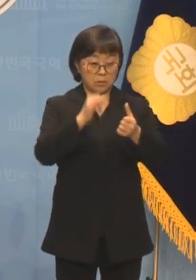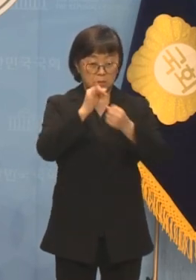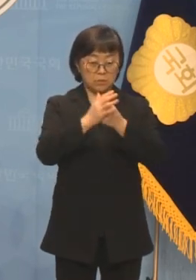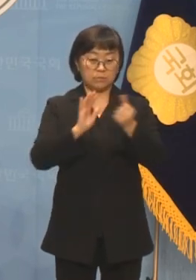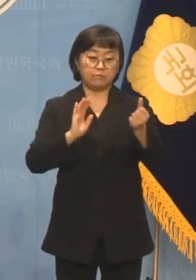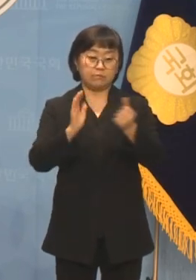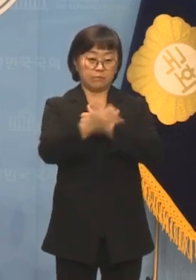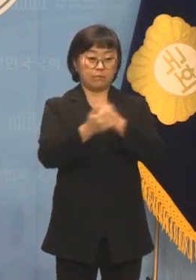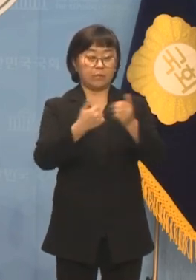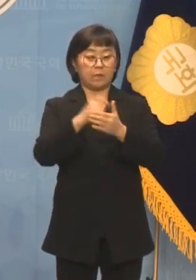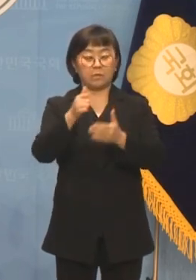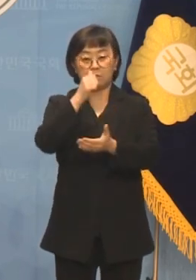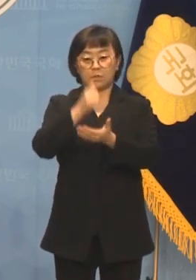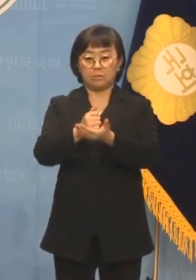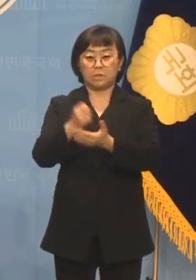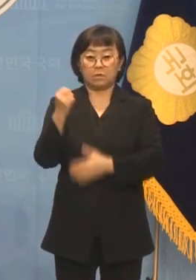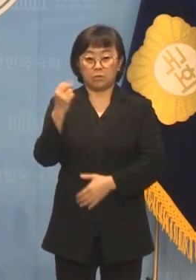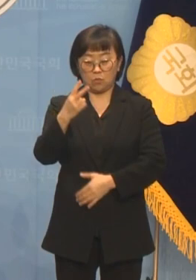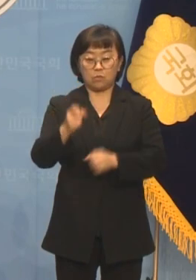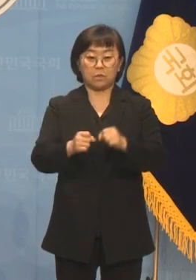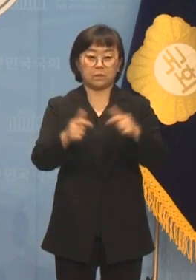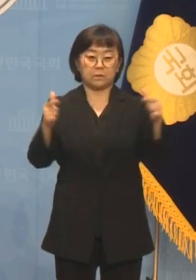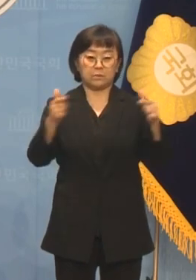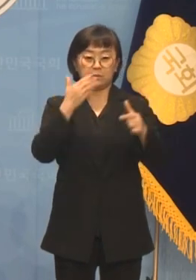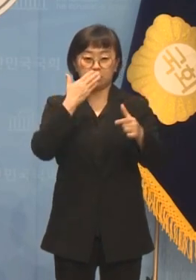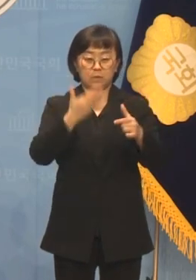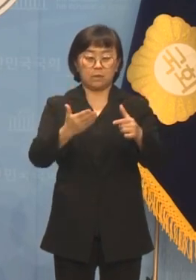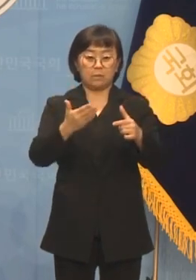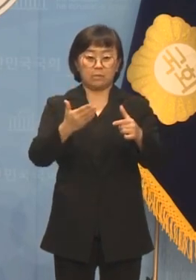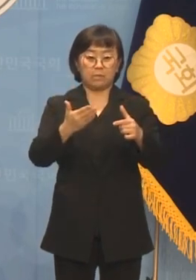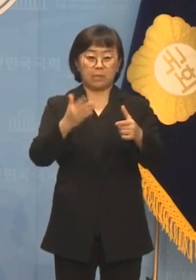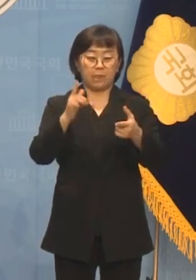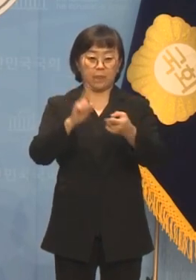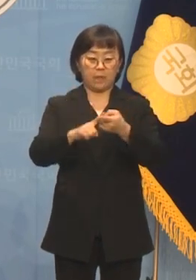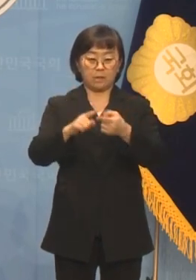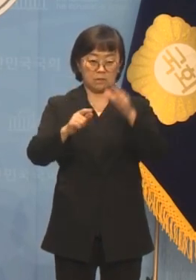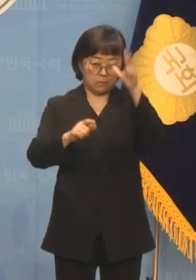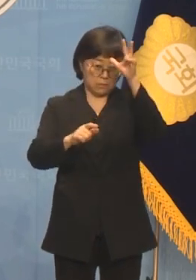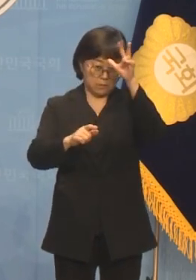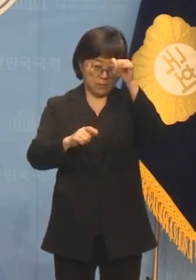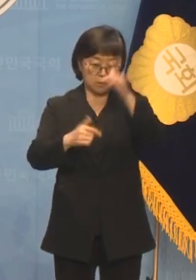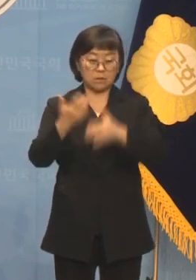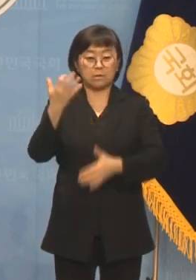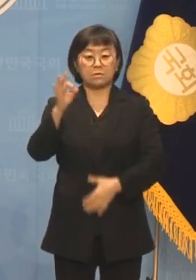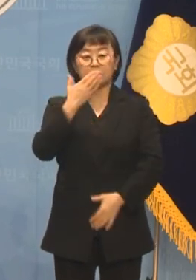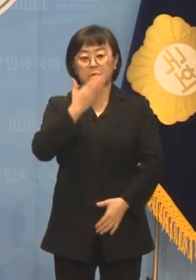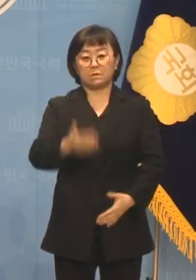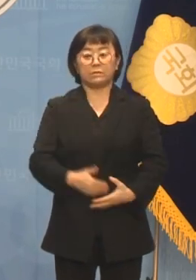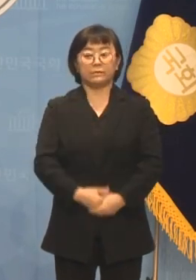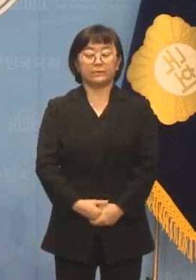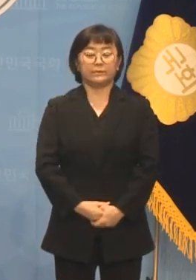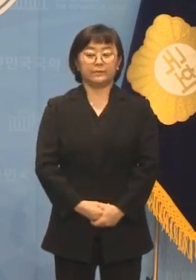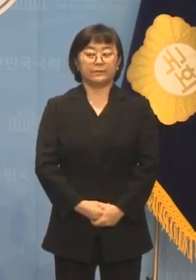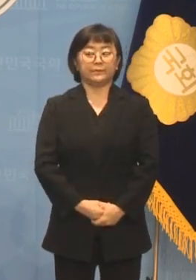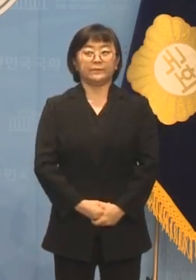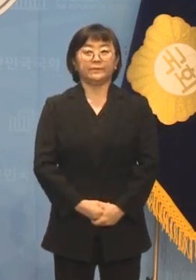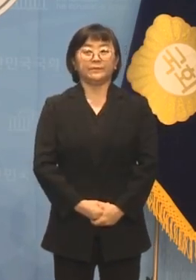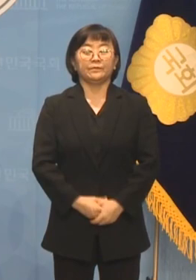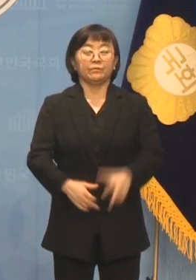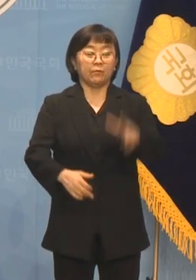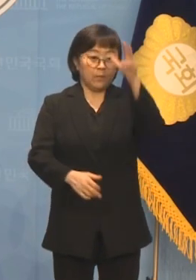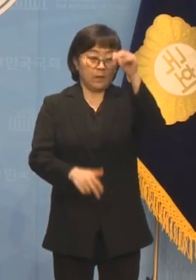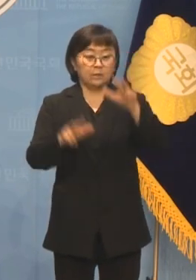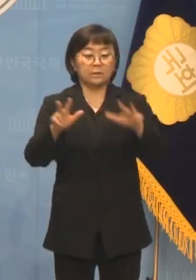통해 이 같은 범죄가 확산되고 있음을 경찰은 부정할 수 없을 것입니다.